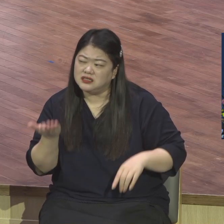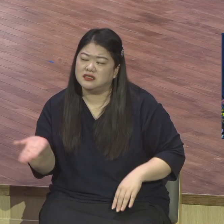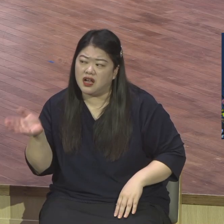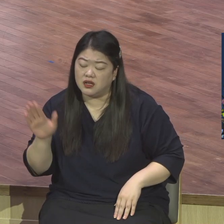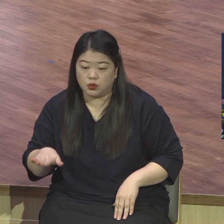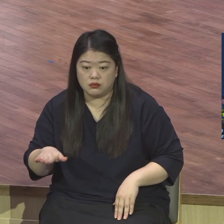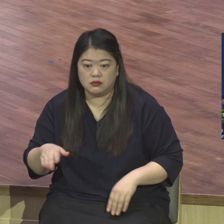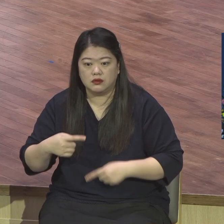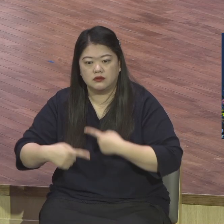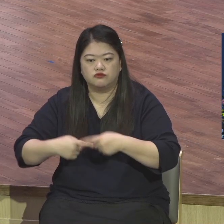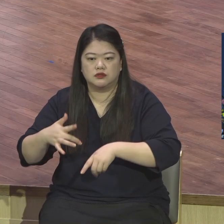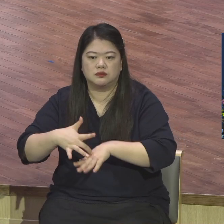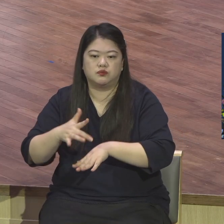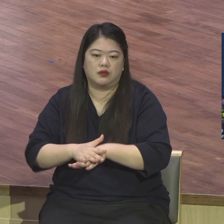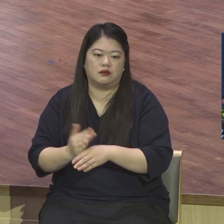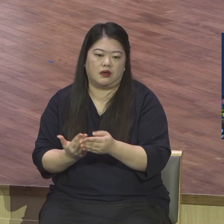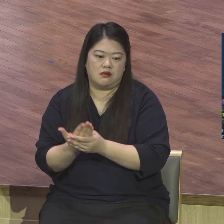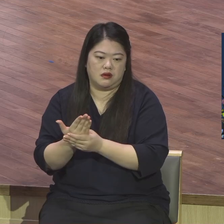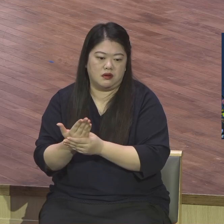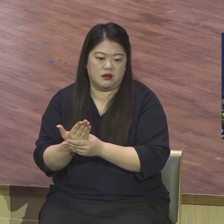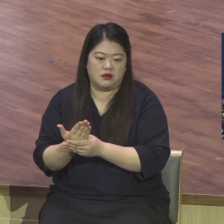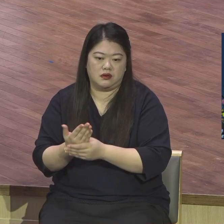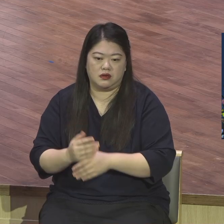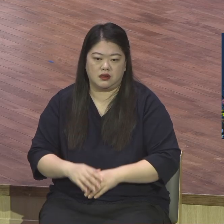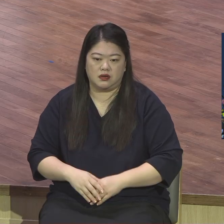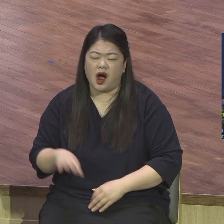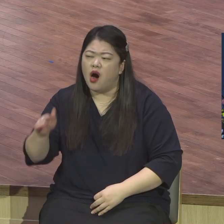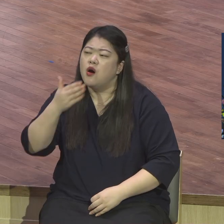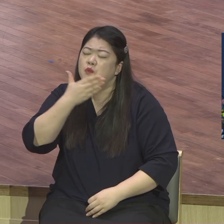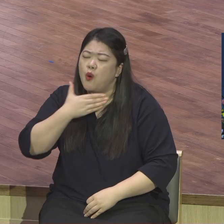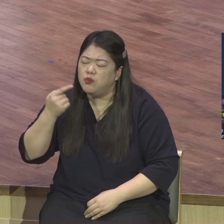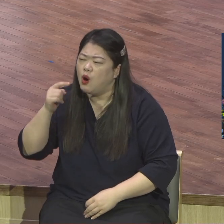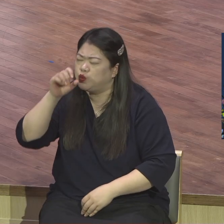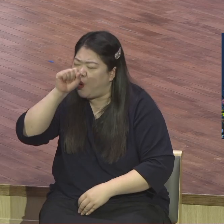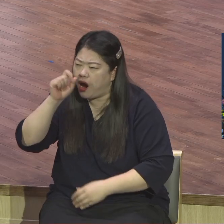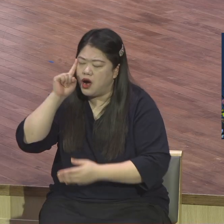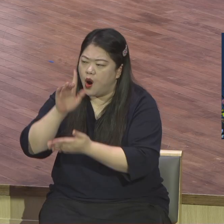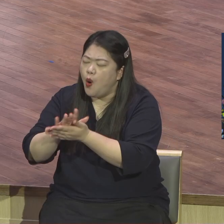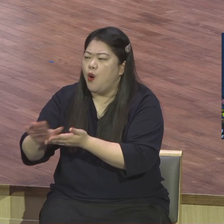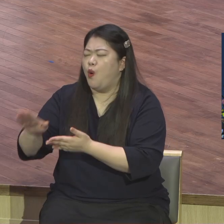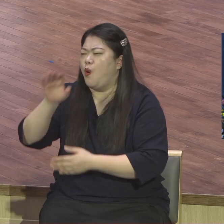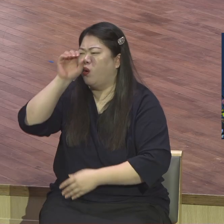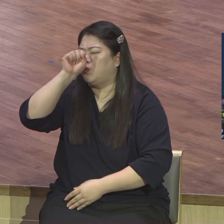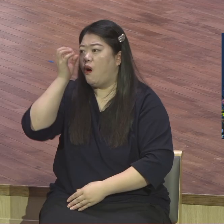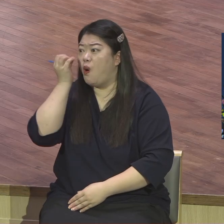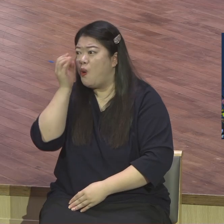머릿속에서 이래도 되나? 아무리 복음하지만은 이래 누려도 되나?